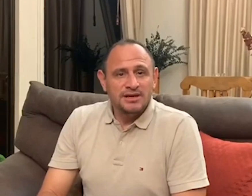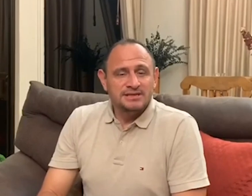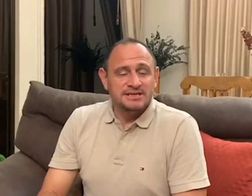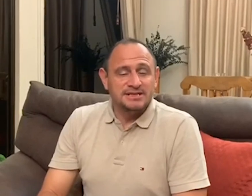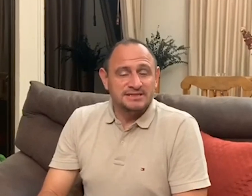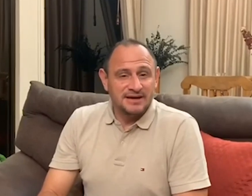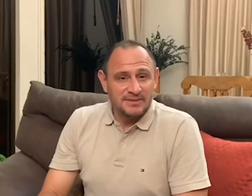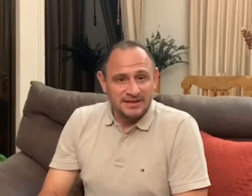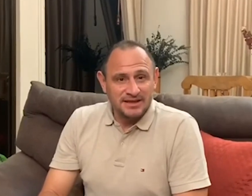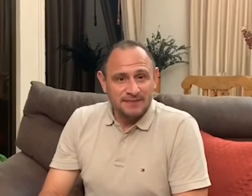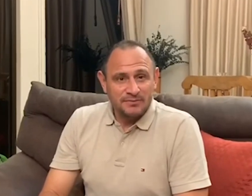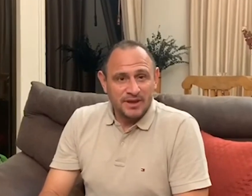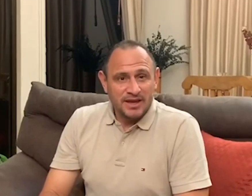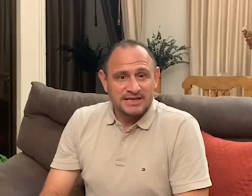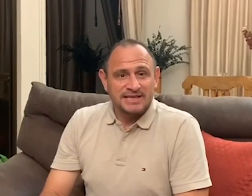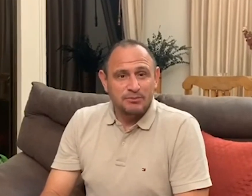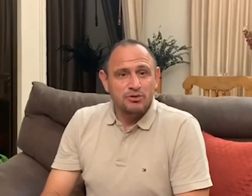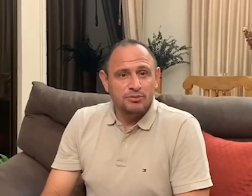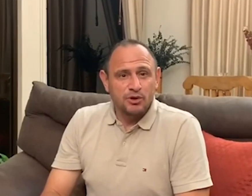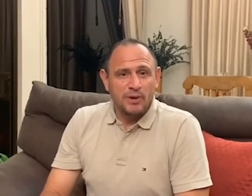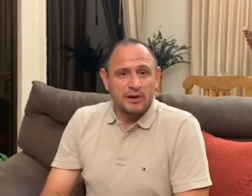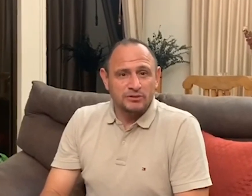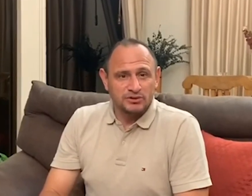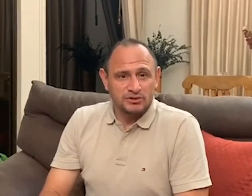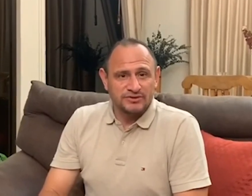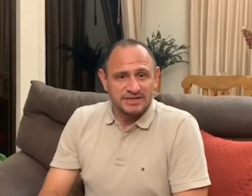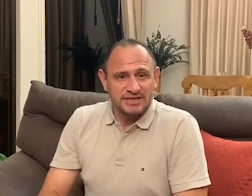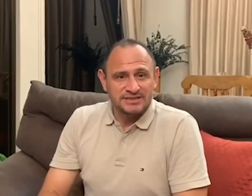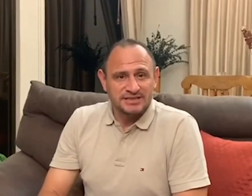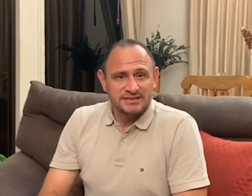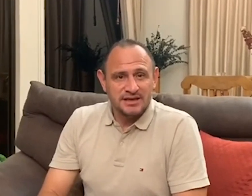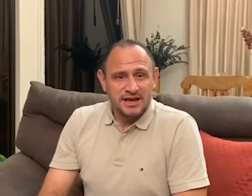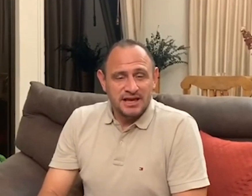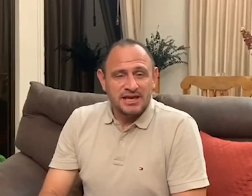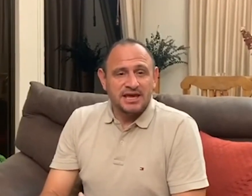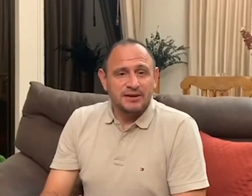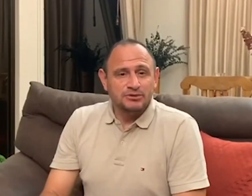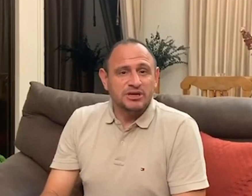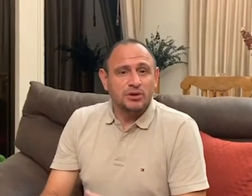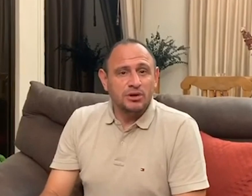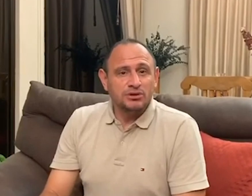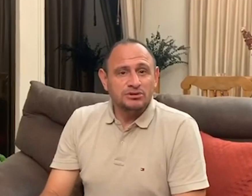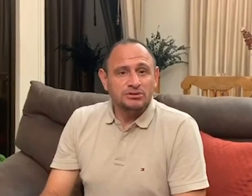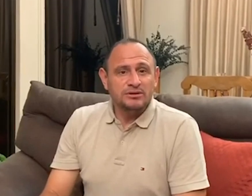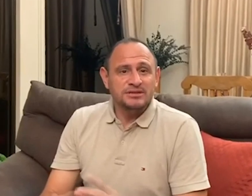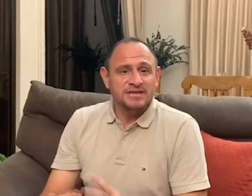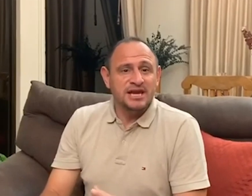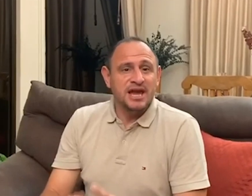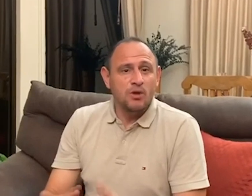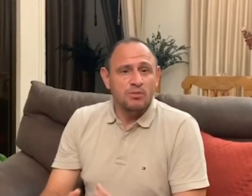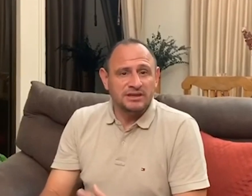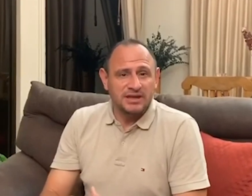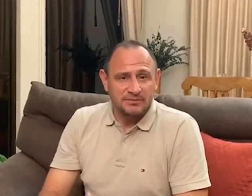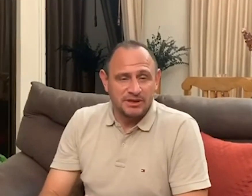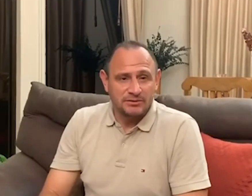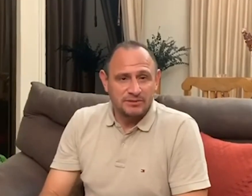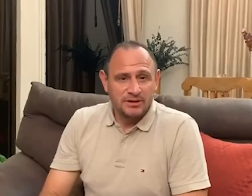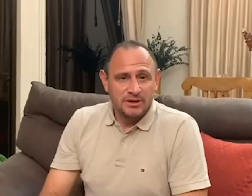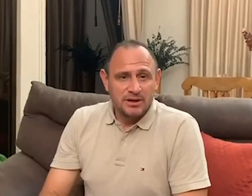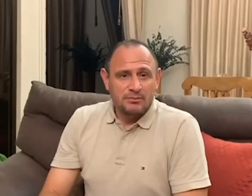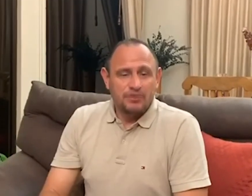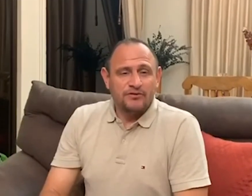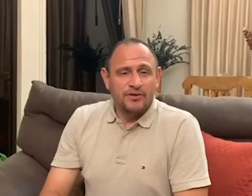Hoy, sinceramente, estamos muy preocupados los costarricenses y queremos que todo llegue a un buen